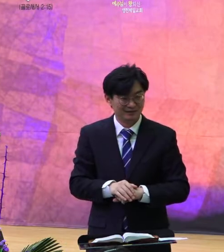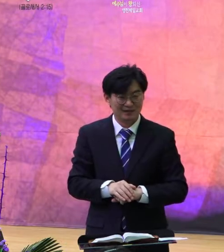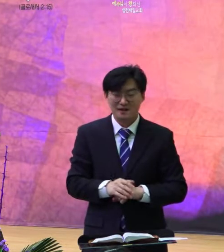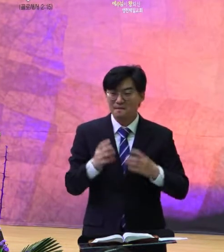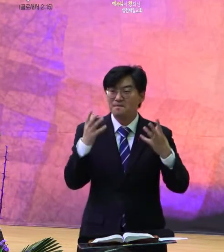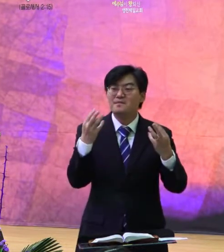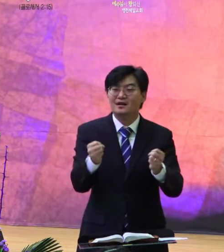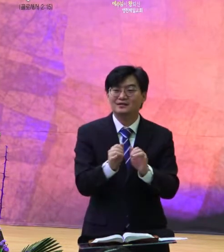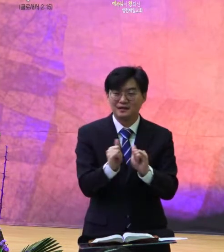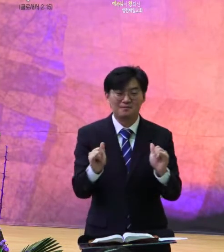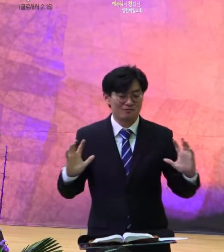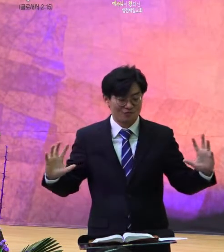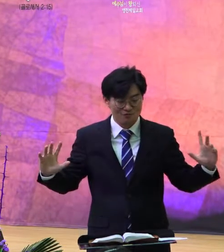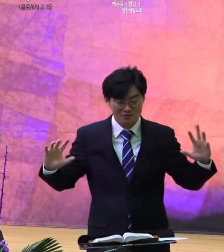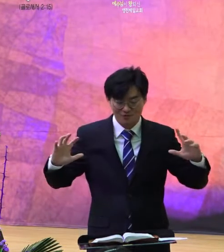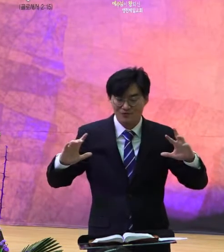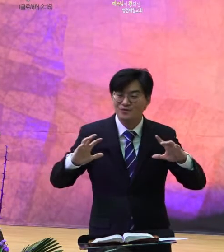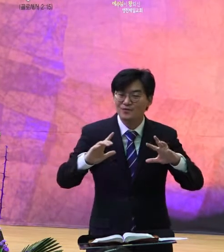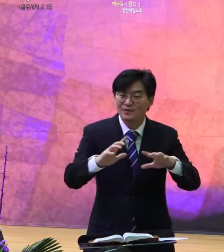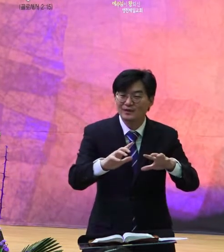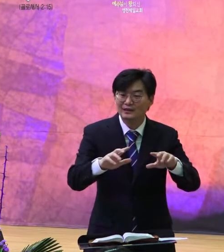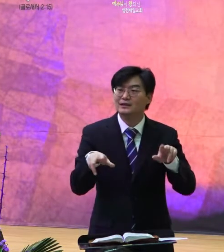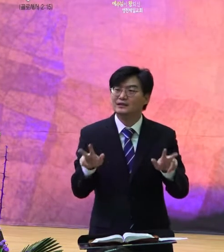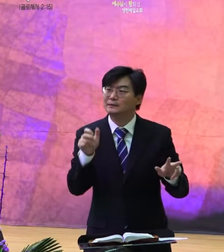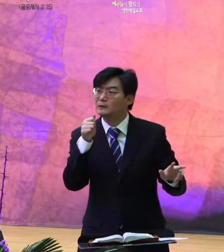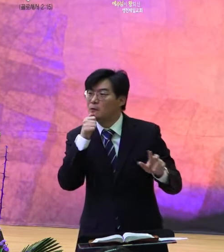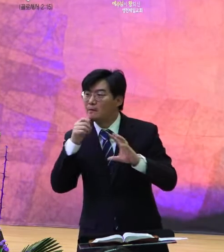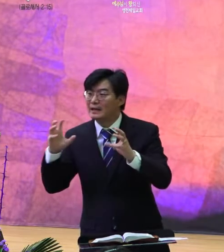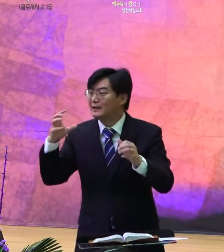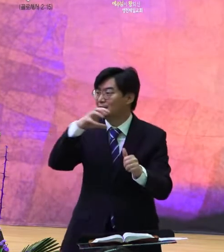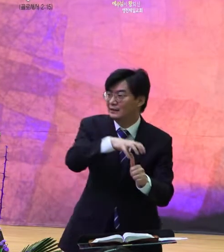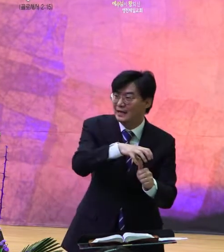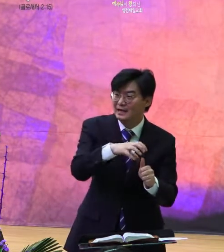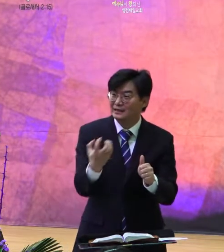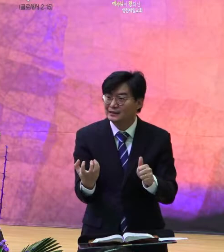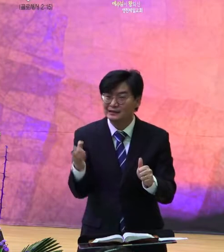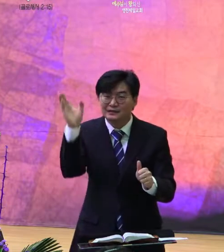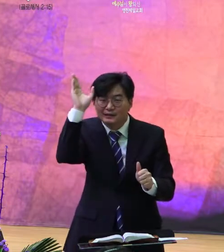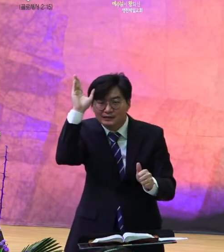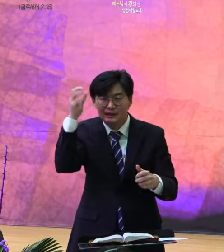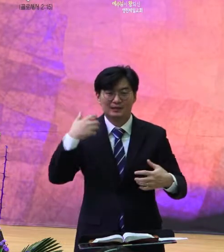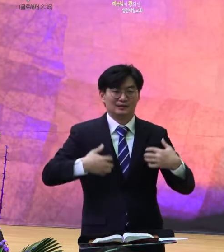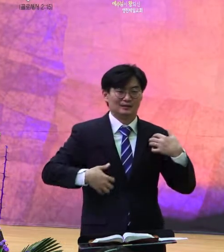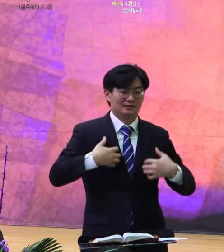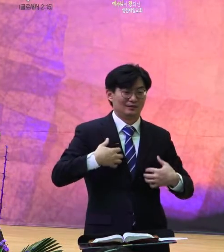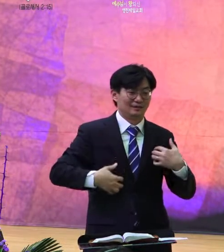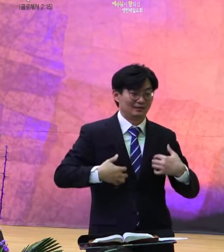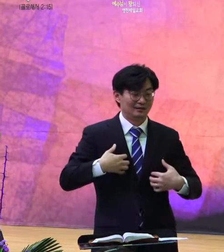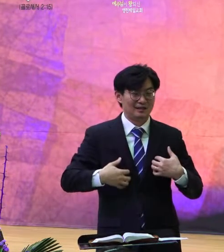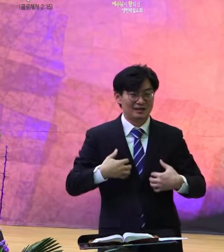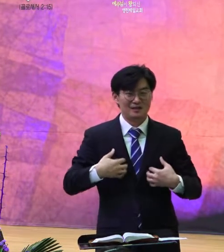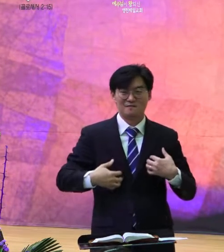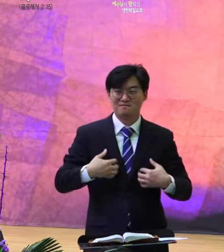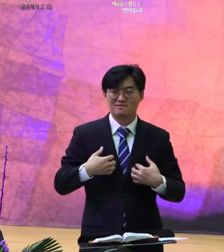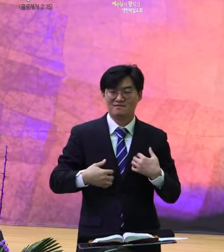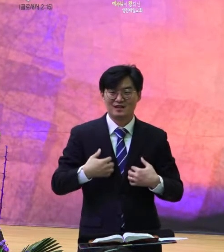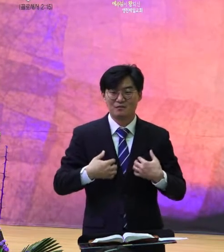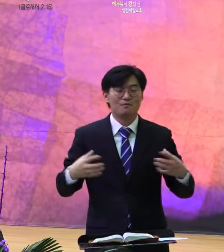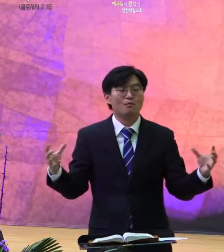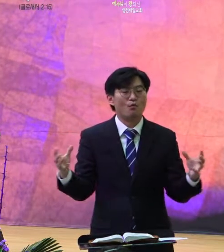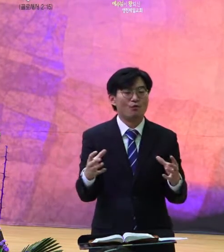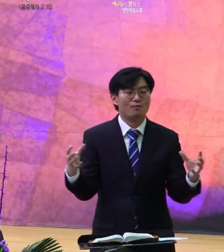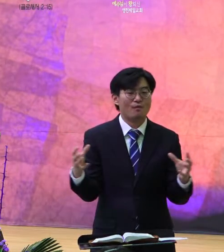무리들이 모였고 예루살렘으로 예수님이 드디어 입성하시자 이제 그날이 왔구나 라고 생각하고